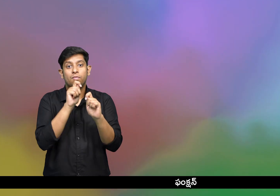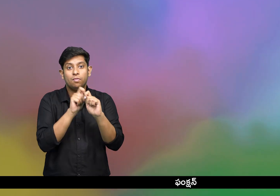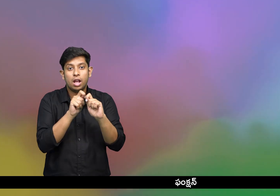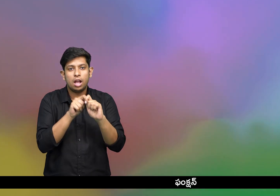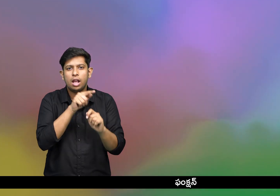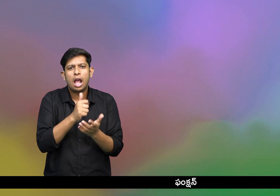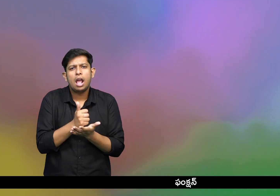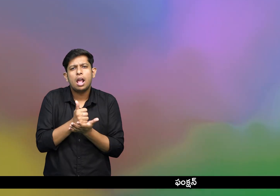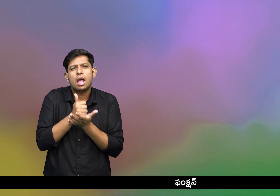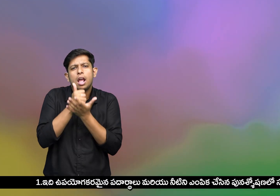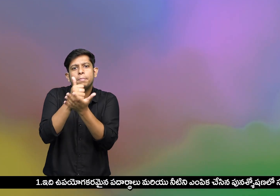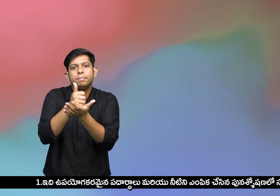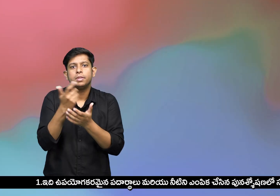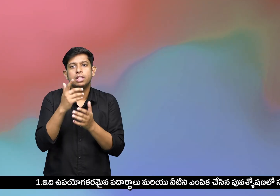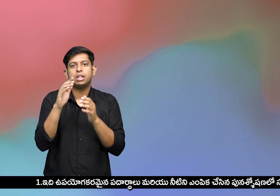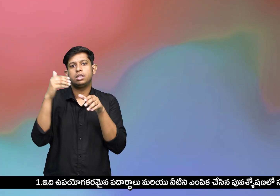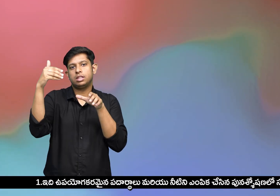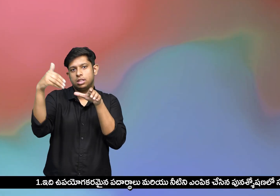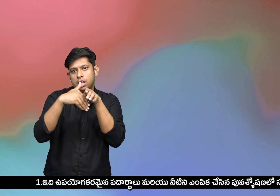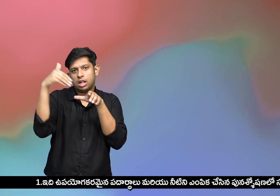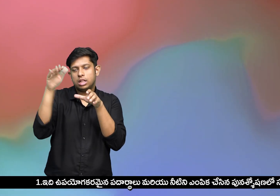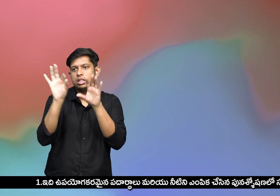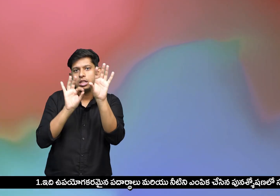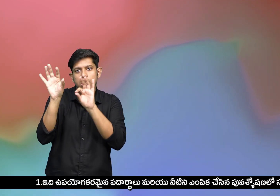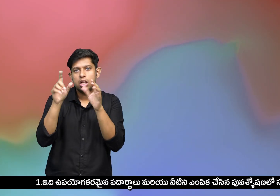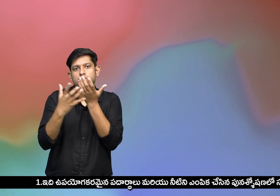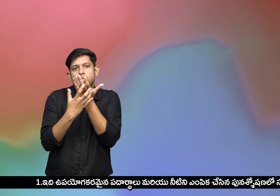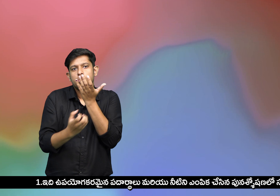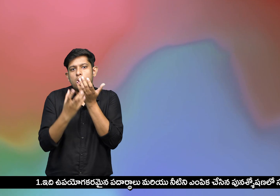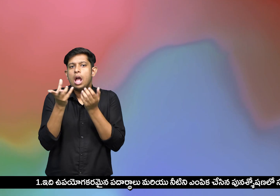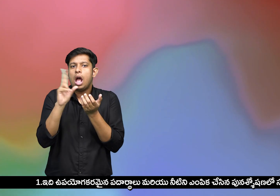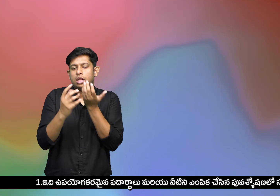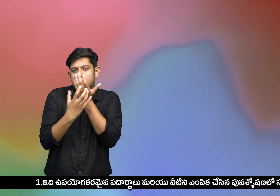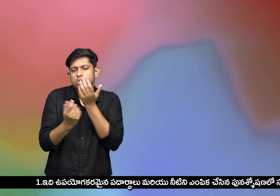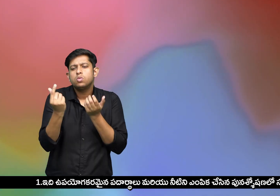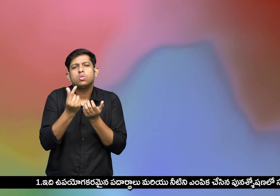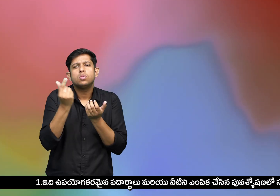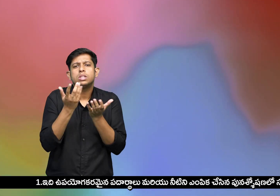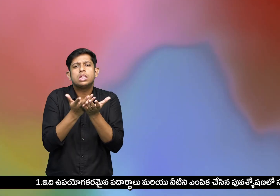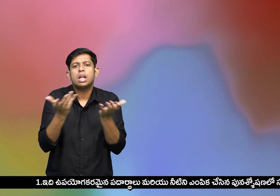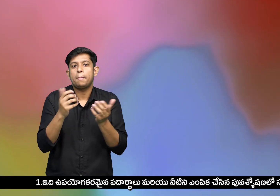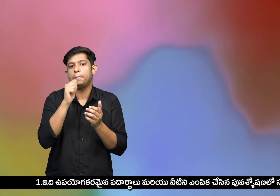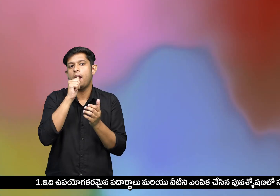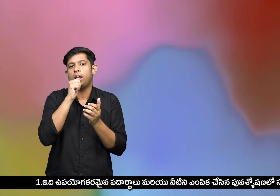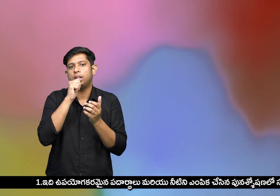ఫంక్షన్: ఒకటి, ఇది ఉపయోగకరమైన పదార్థాలు మరియు నీటిని ఎంపిక